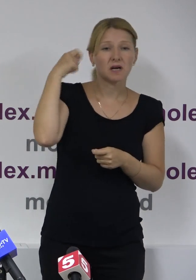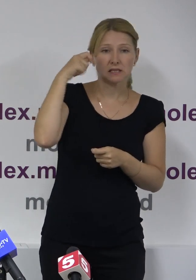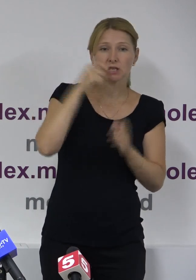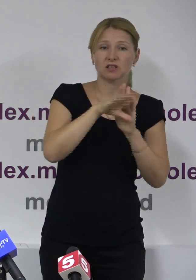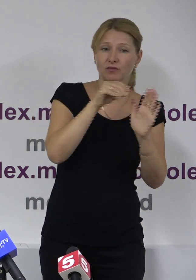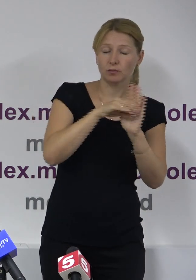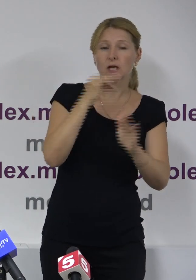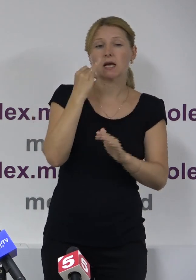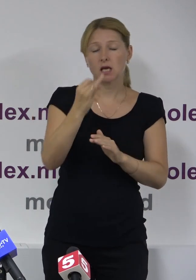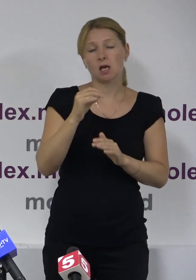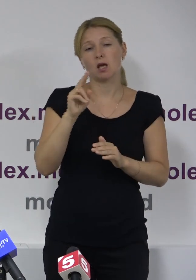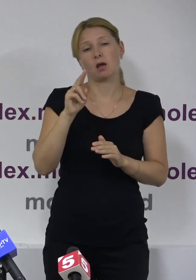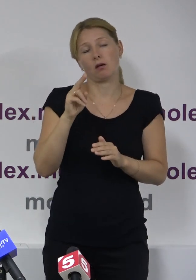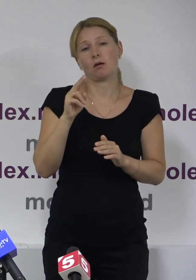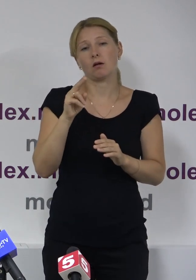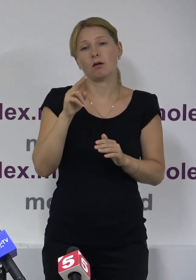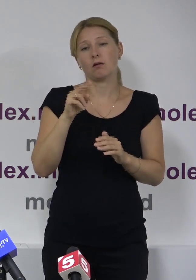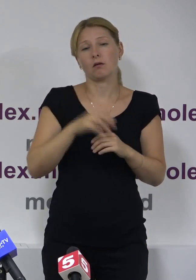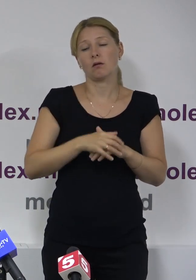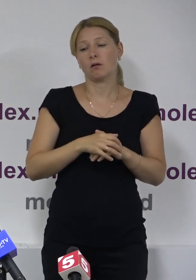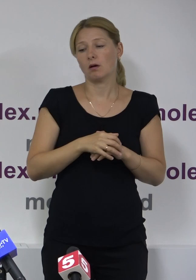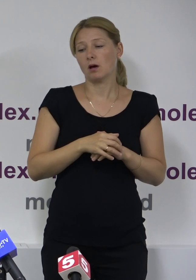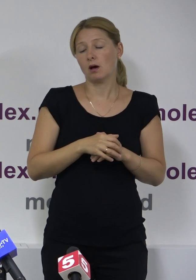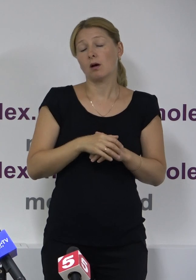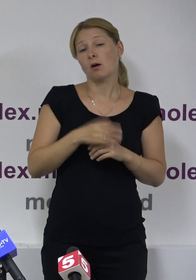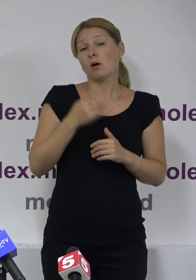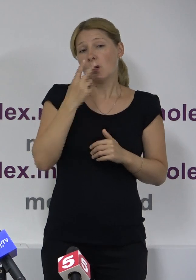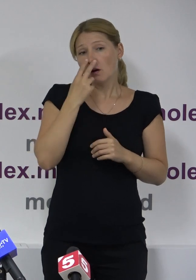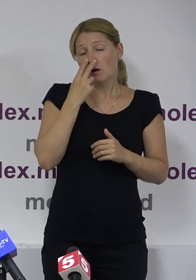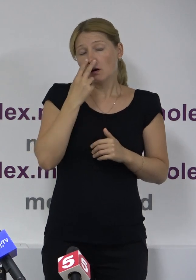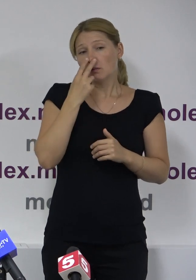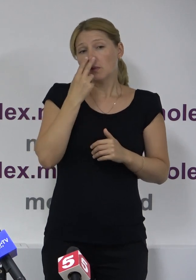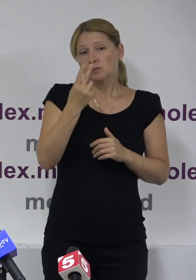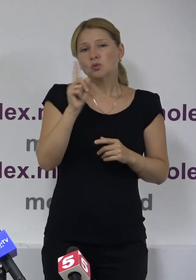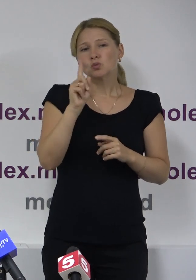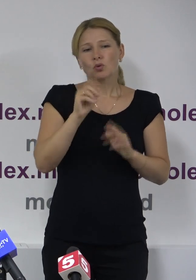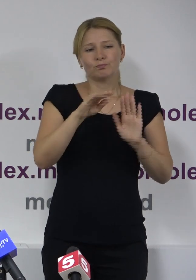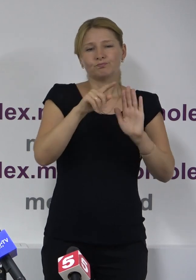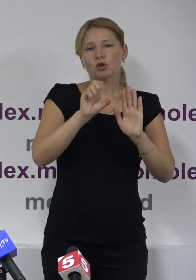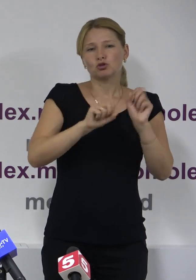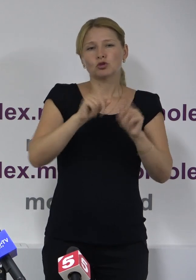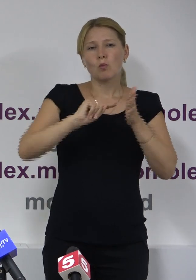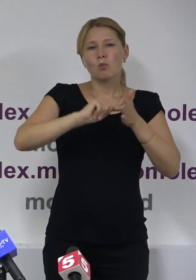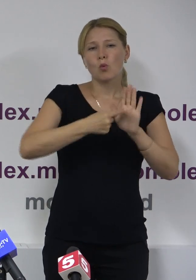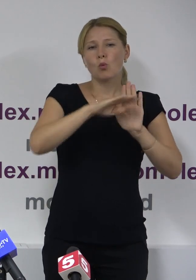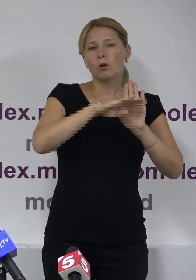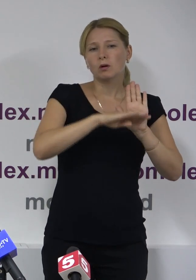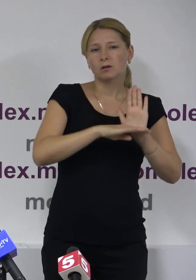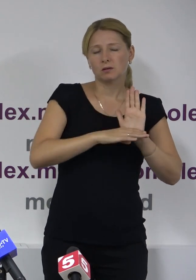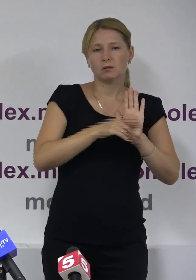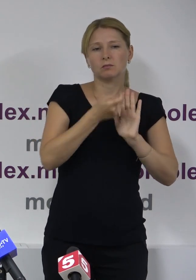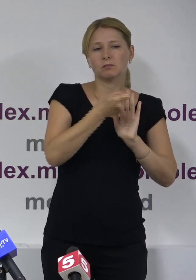referendumul constituțional, o să vedeți, sunt câteva, nu sunt foarte multe, pentru că, spre deosebire de alegeri locale sau